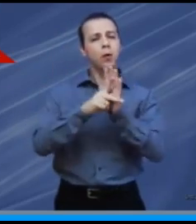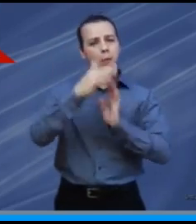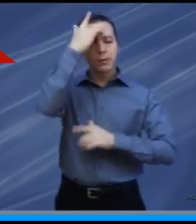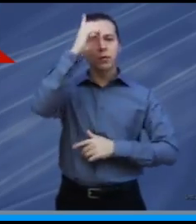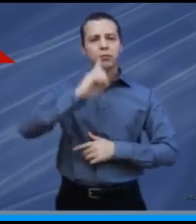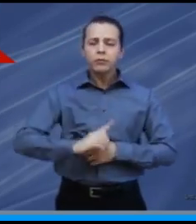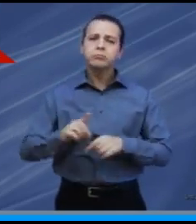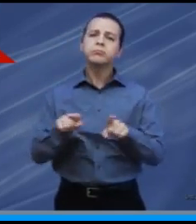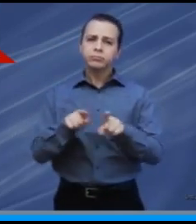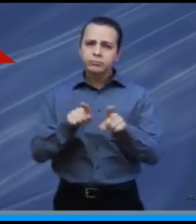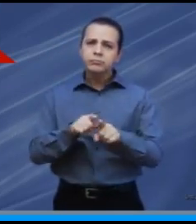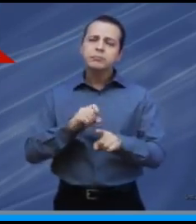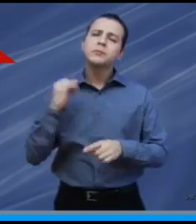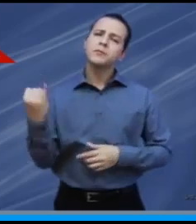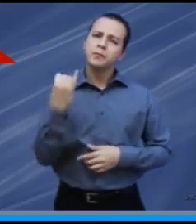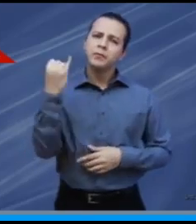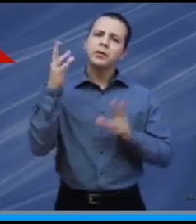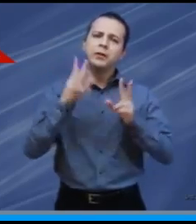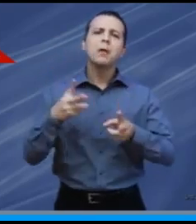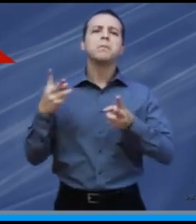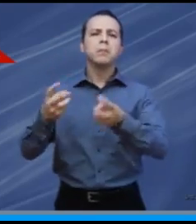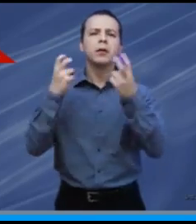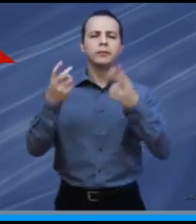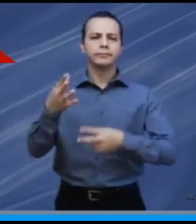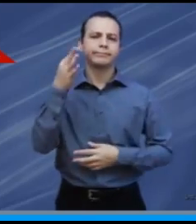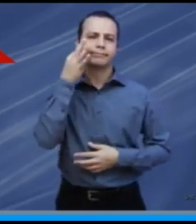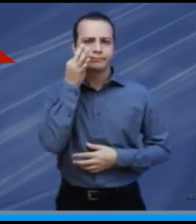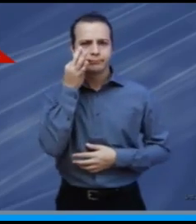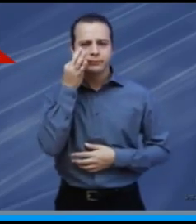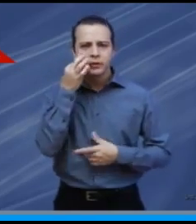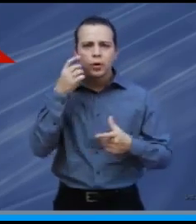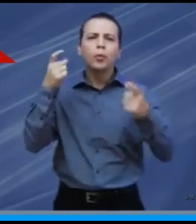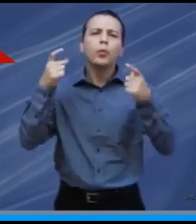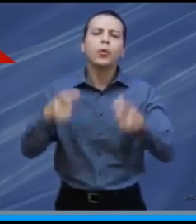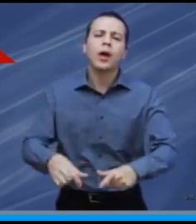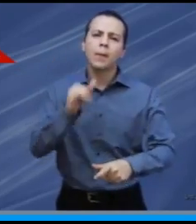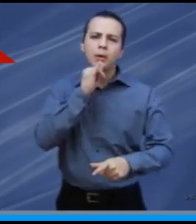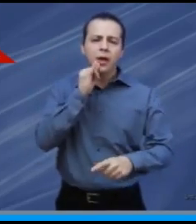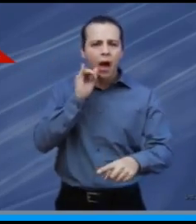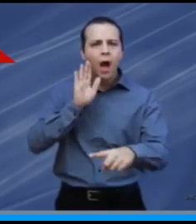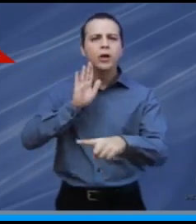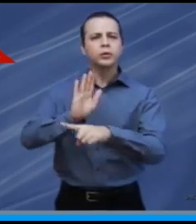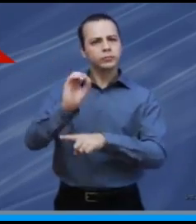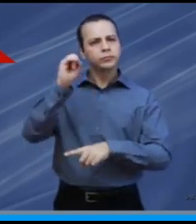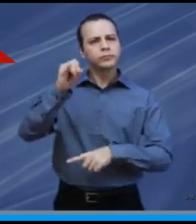pessoas com deficiência, que às vezes eu já vi isso, eu pessoalmente, em alguns lugares também não colaboram com a